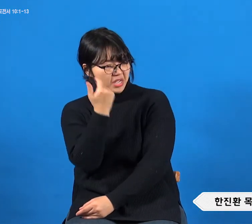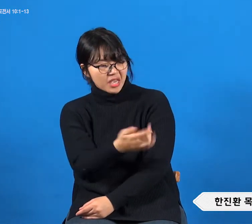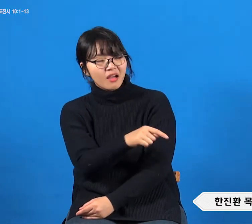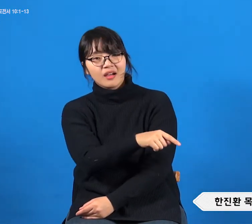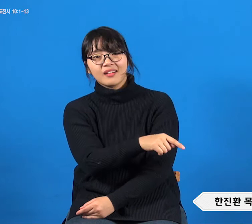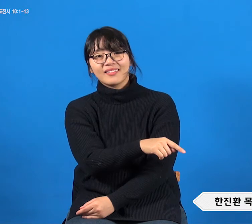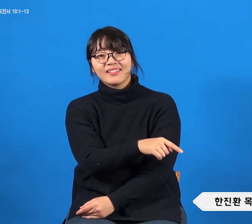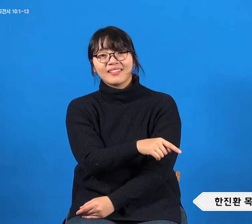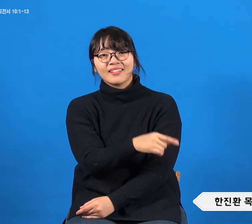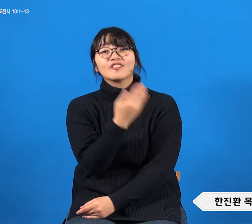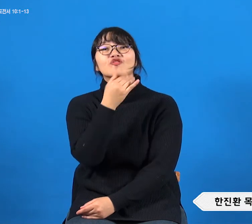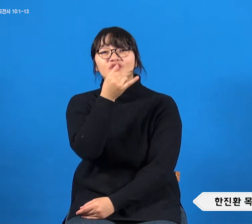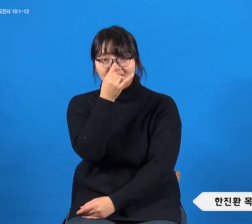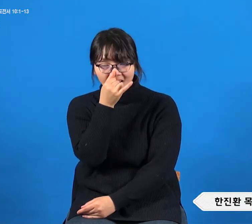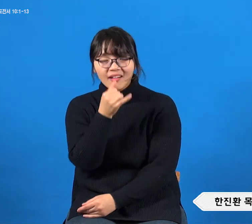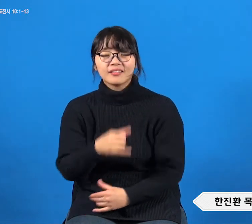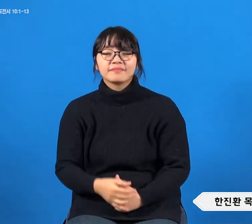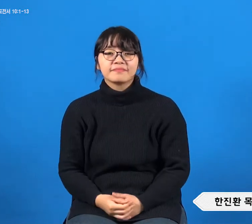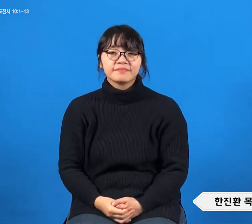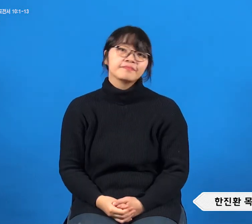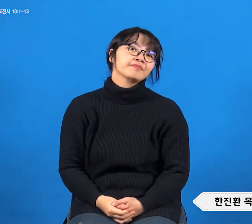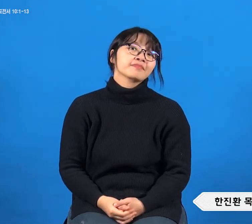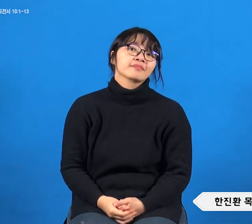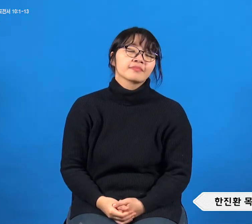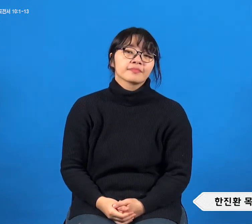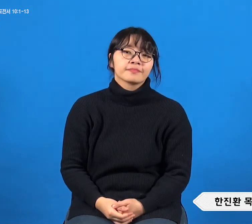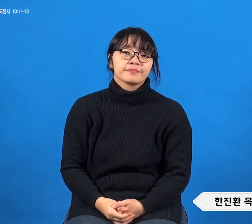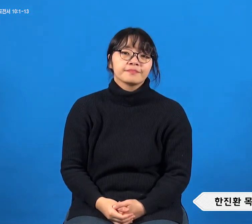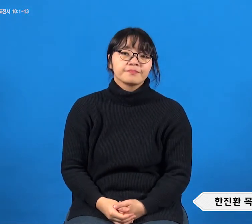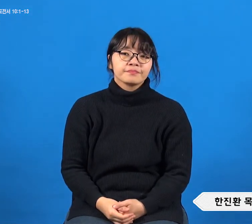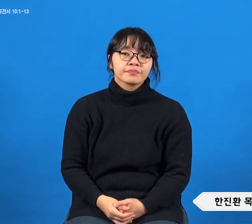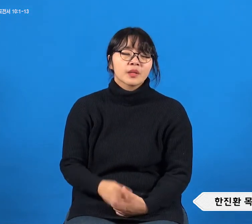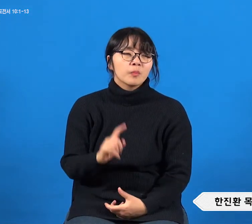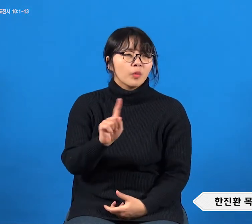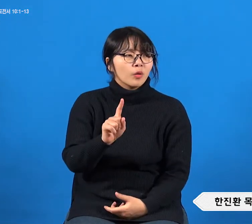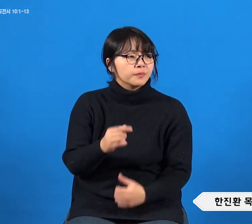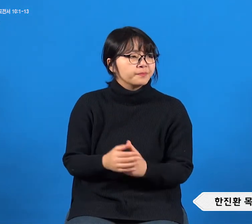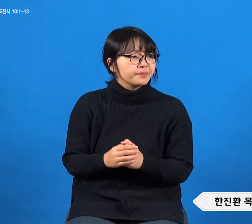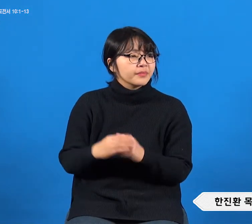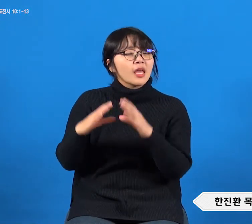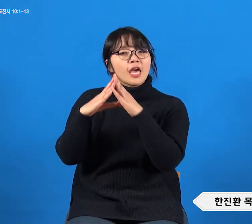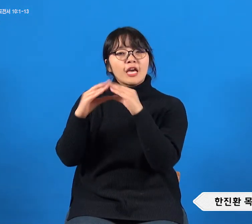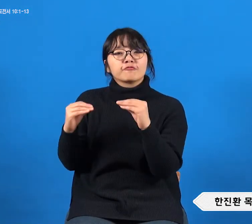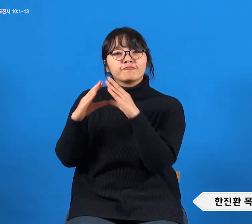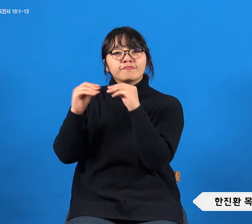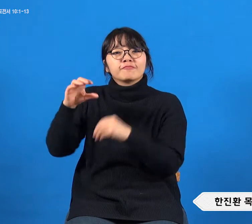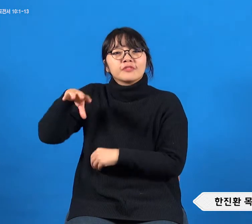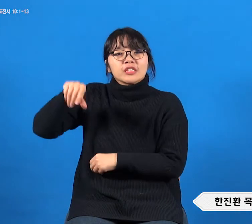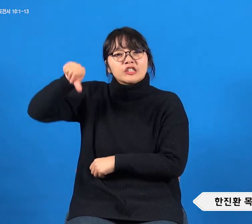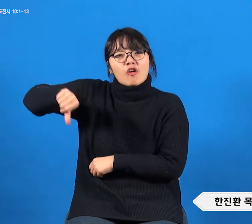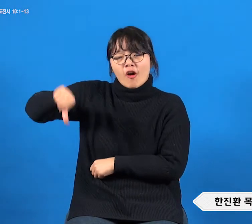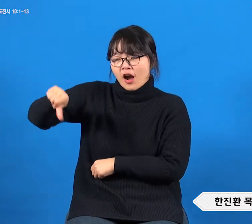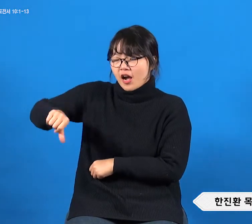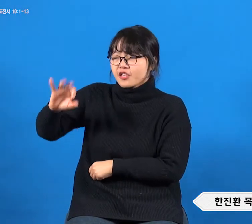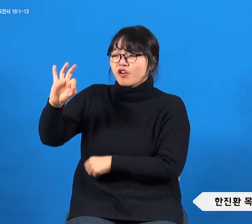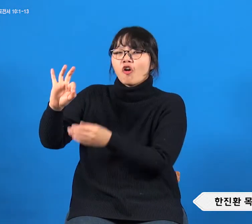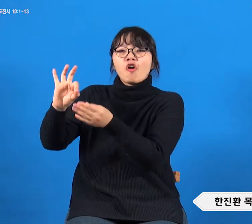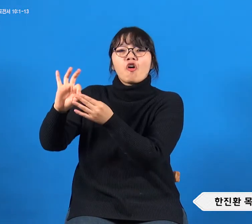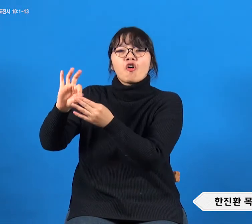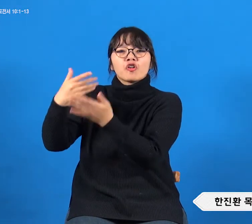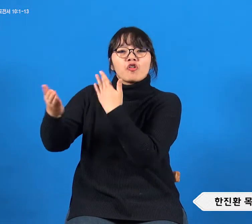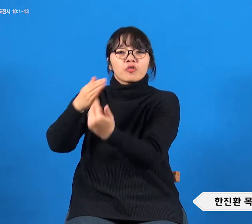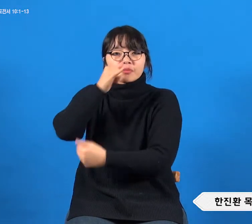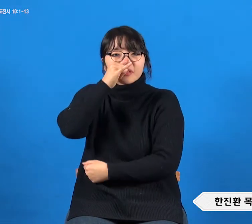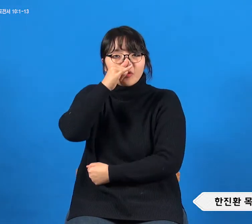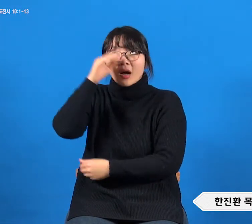사람들이다 하고 넘어가기가 쉽습니다. 얼마 전에 10가지 재앙을 목도했지 않느냐.